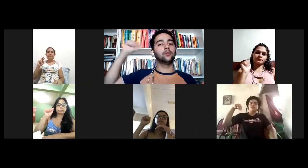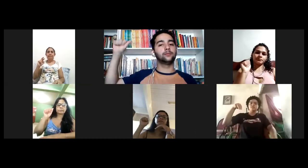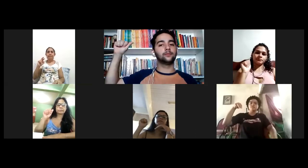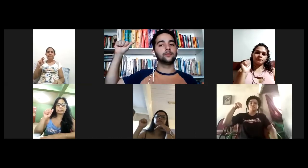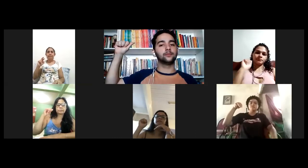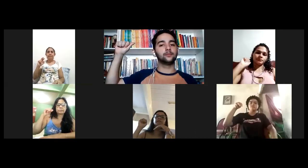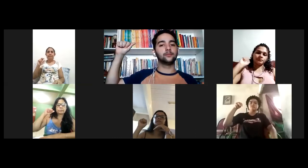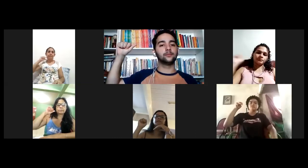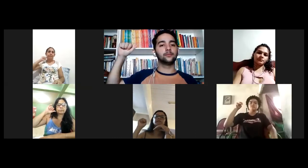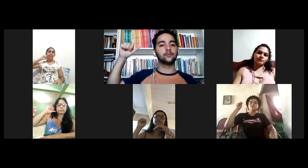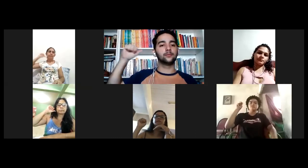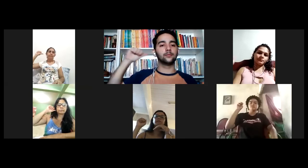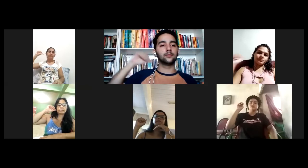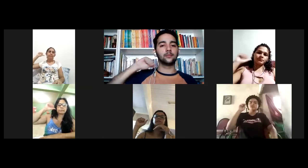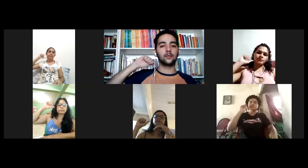Abril.